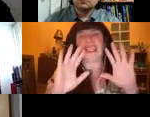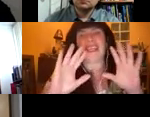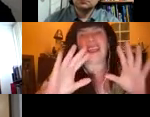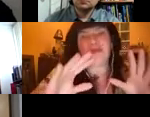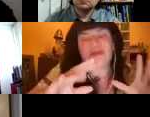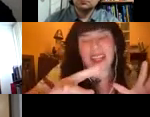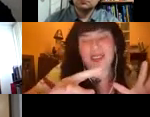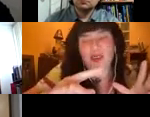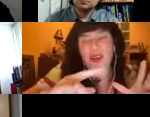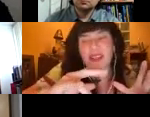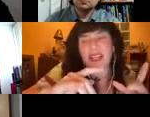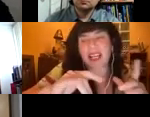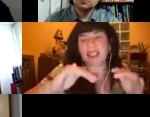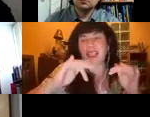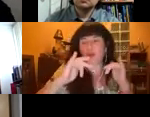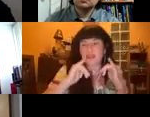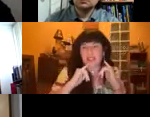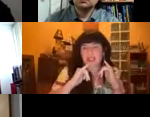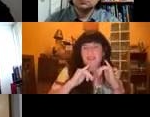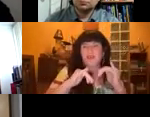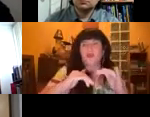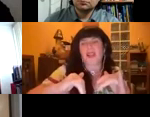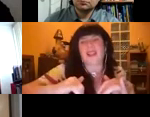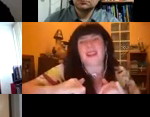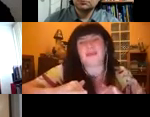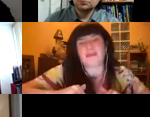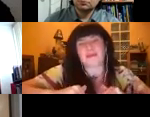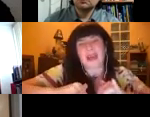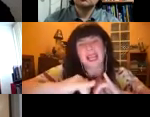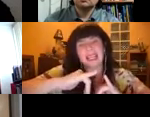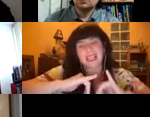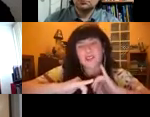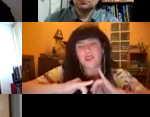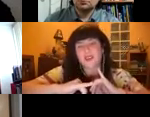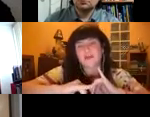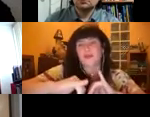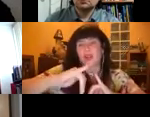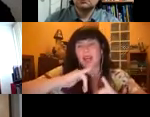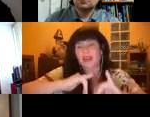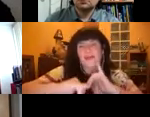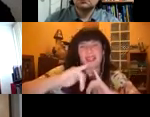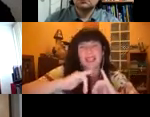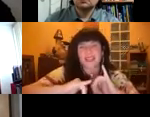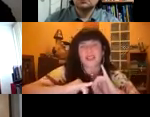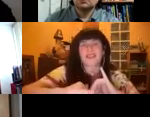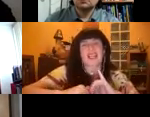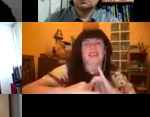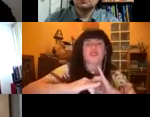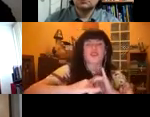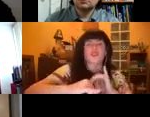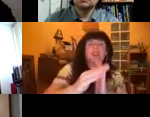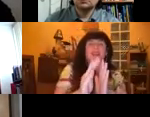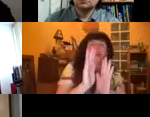con dirigir el tronco hacia adelante o hacia atrás, ¿cierto? Como el baja inclinación, poca inclinación hacia